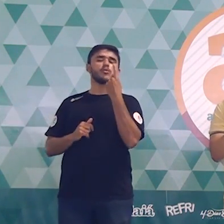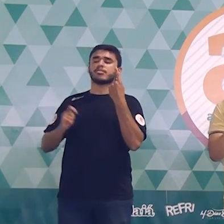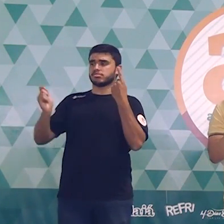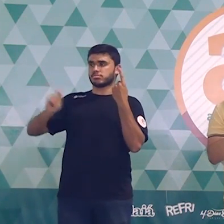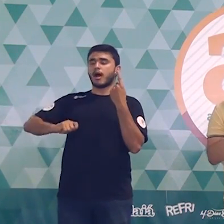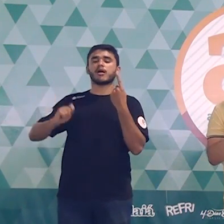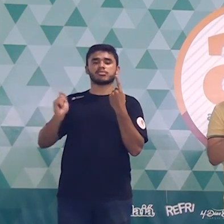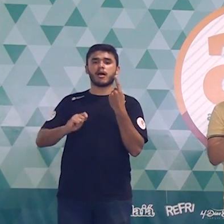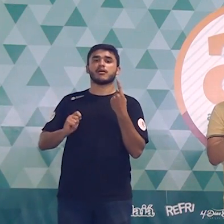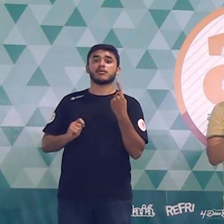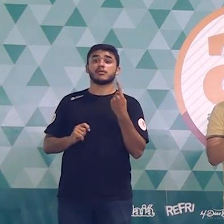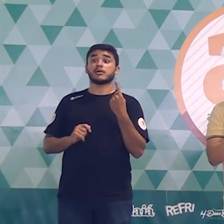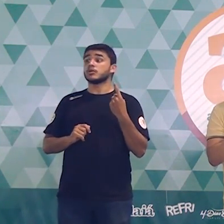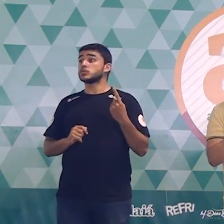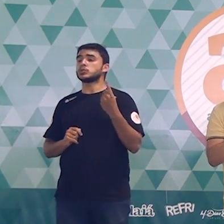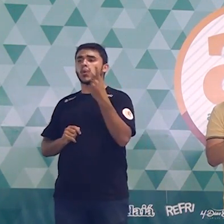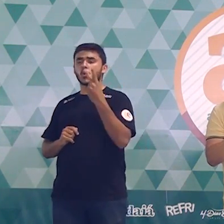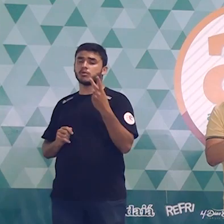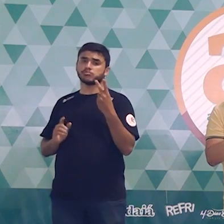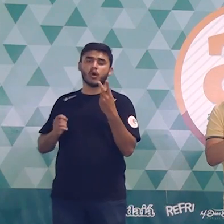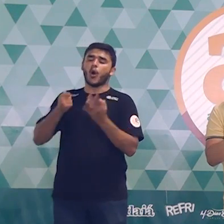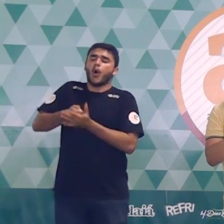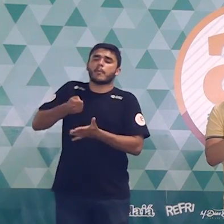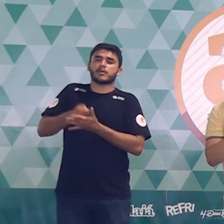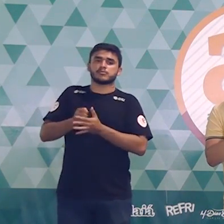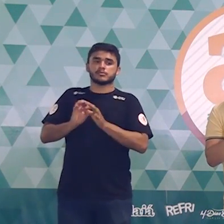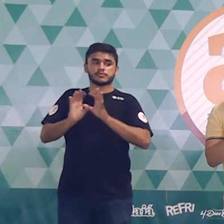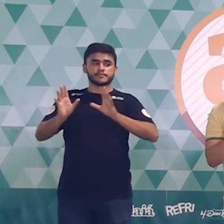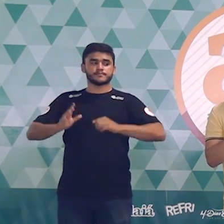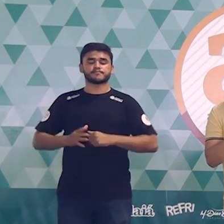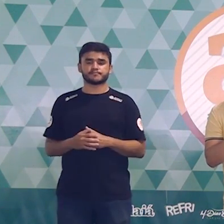apoio com informações de outras áreas do conhecimento.